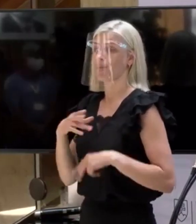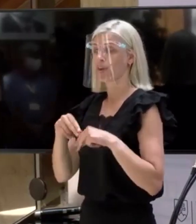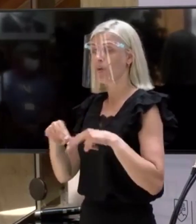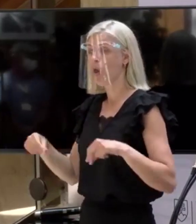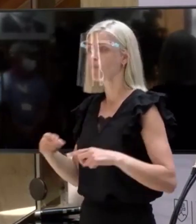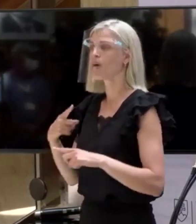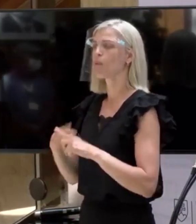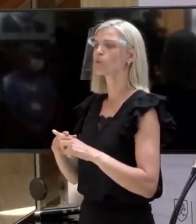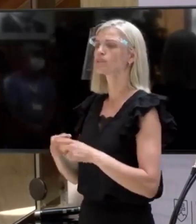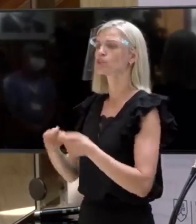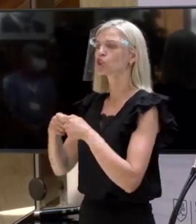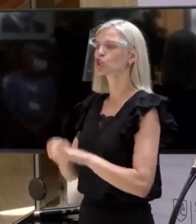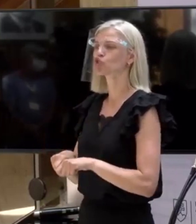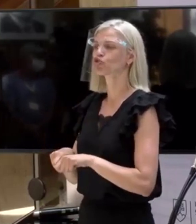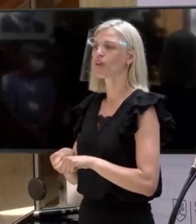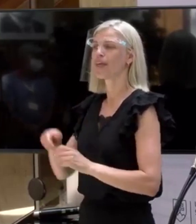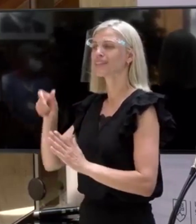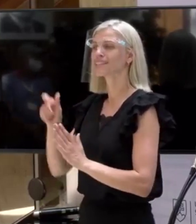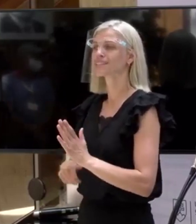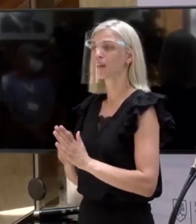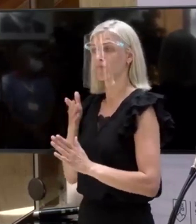tom, či sa budete účastniť tej koaličnej rady alebo nie?